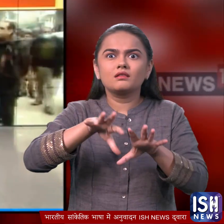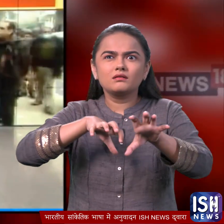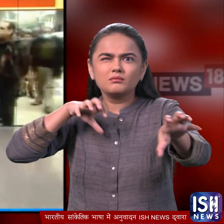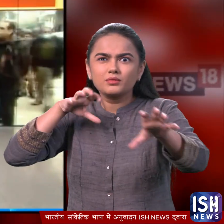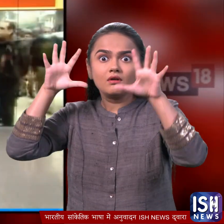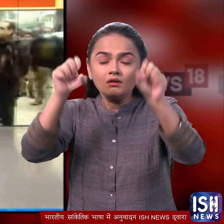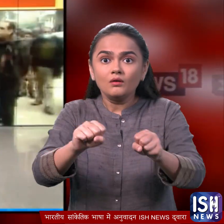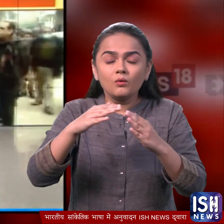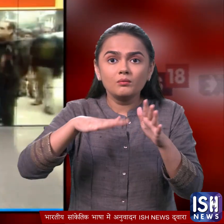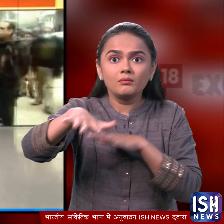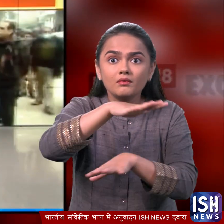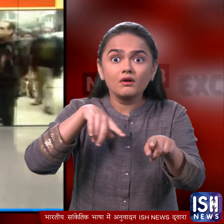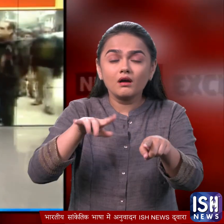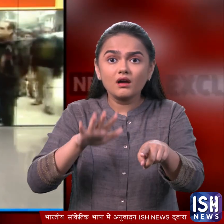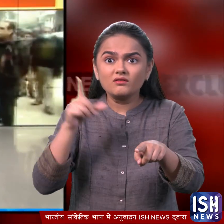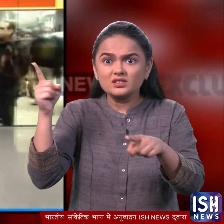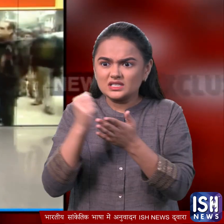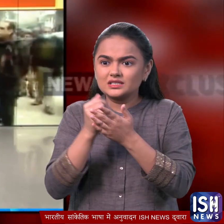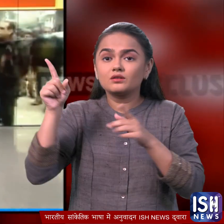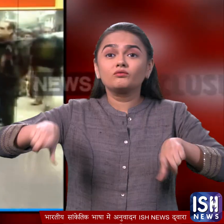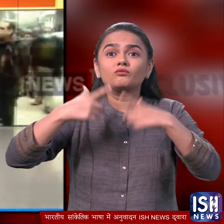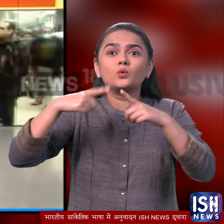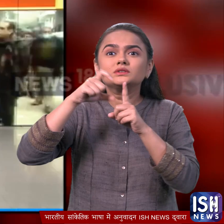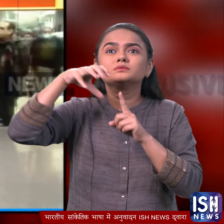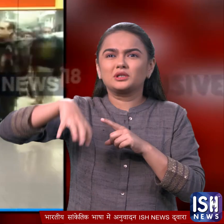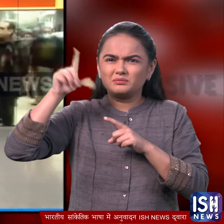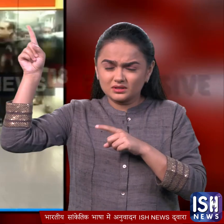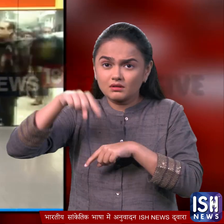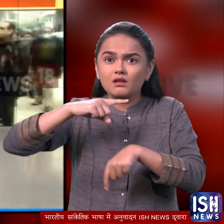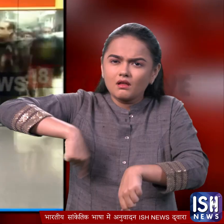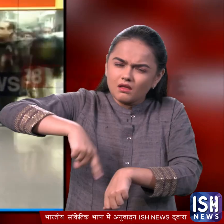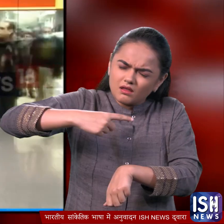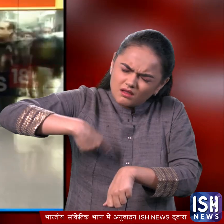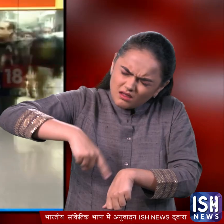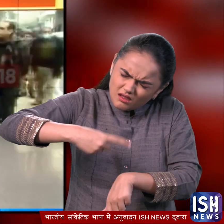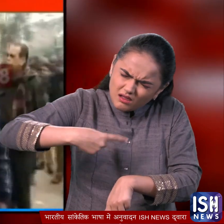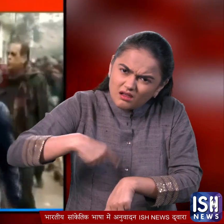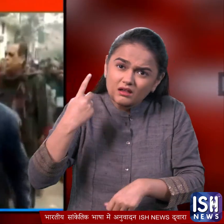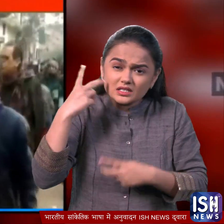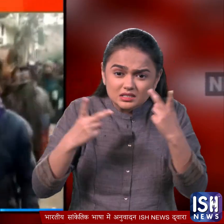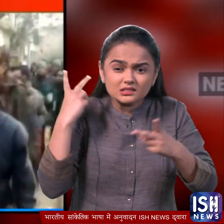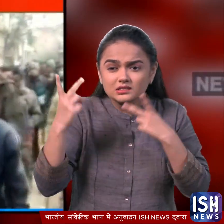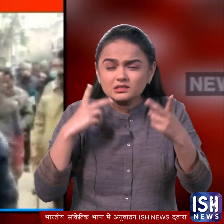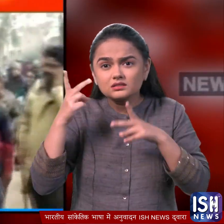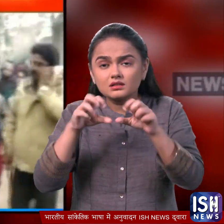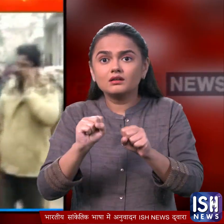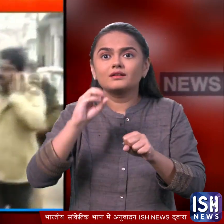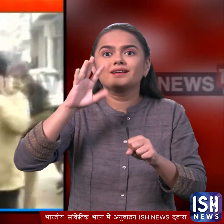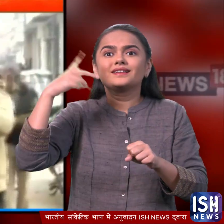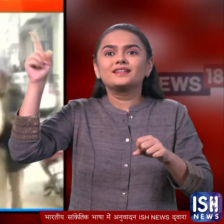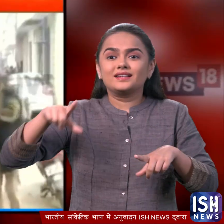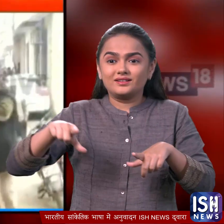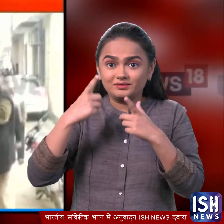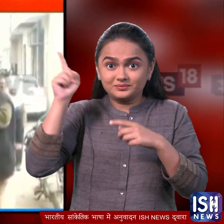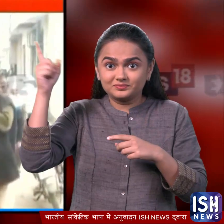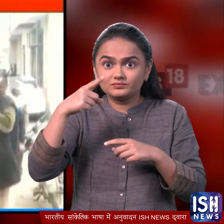में आने के बावजूद हाथ से निकल गया। उसे पकड़ने के लिए वन विभाग की टीम एक इलाके में कई घंटों तक जुटी रही। तभी वन विभाग